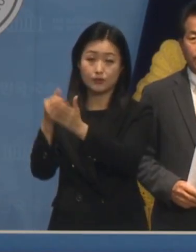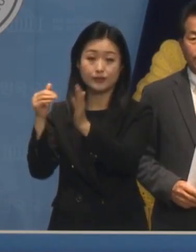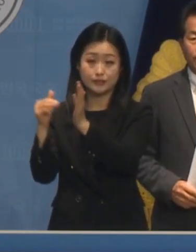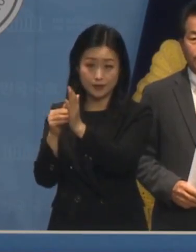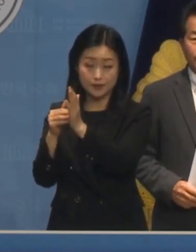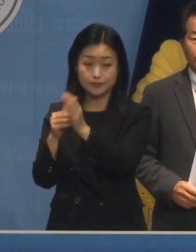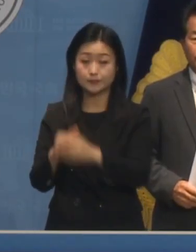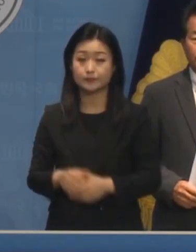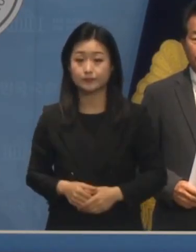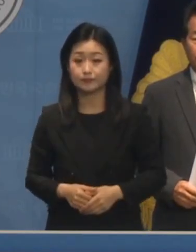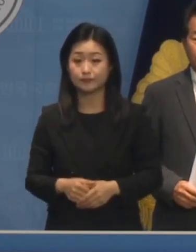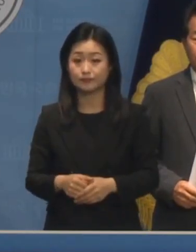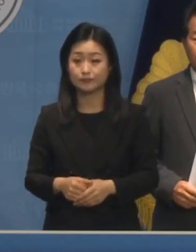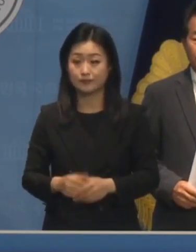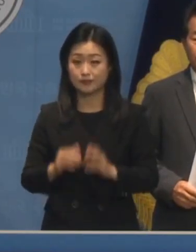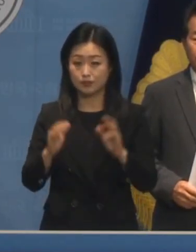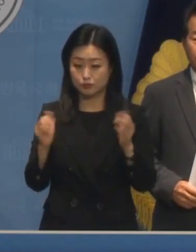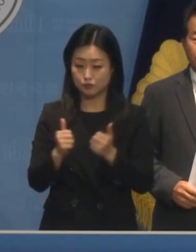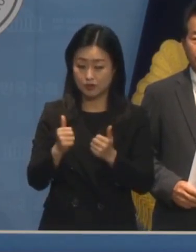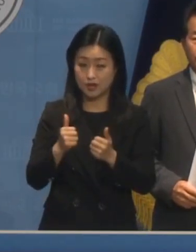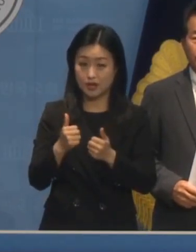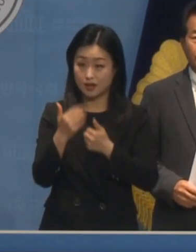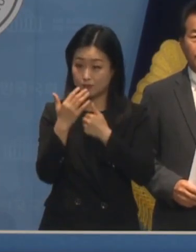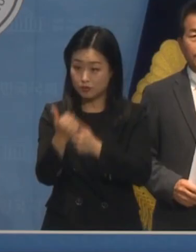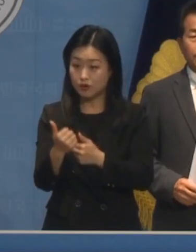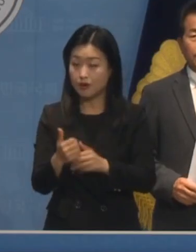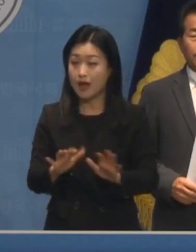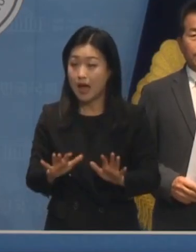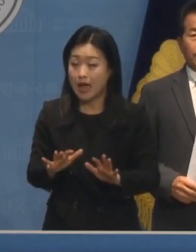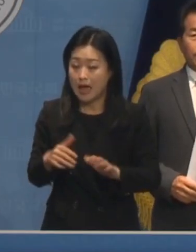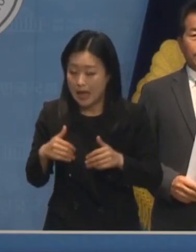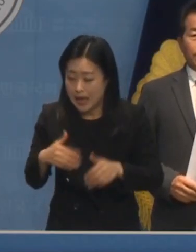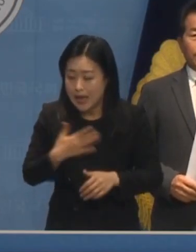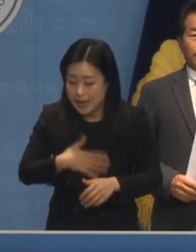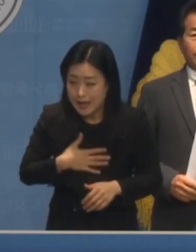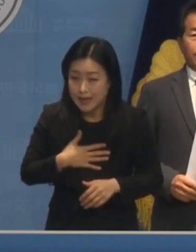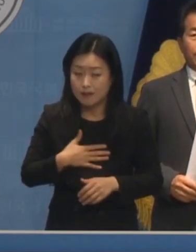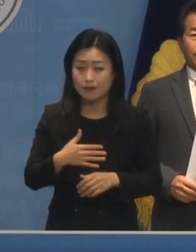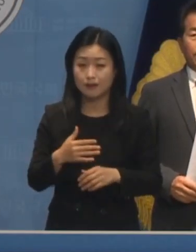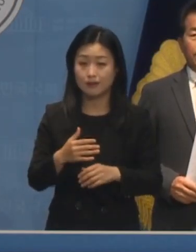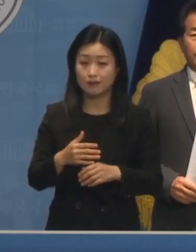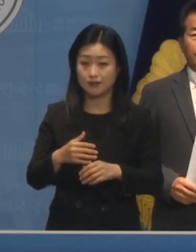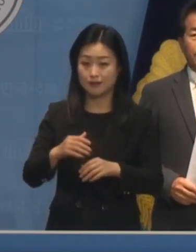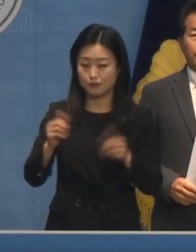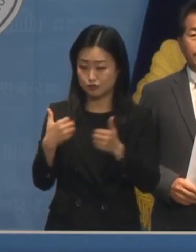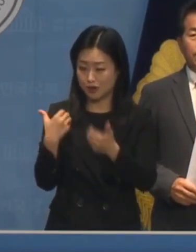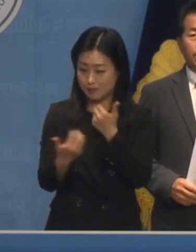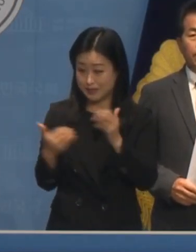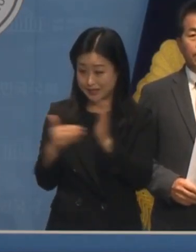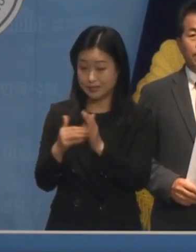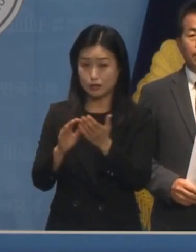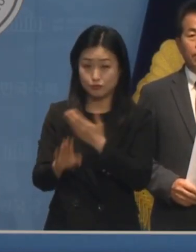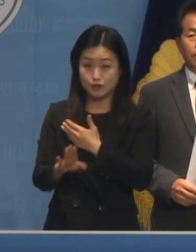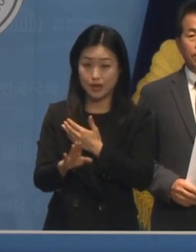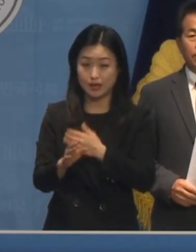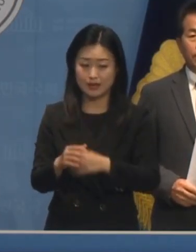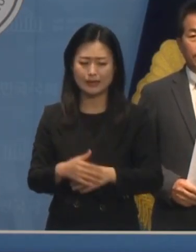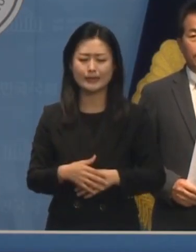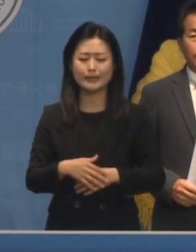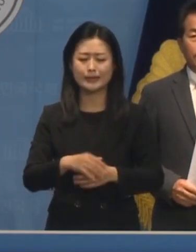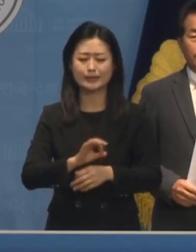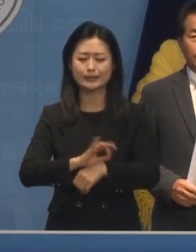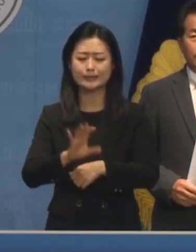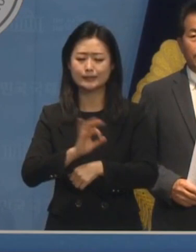책임을 질 때는 나몰라라 하고 권한을 행사할 때는 적극적으로 권한을 행사하는 이중적인